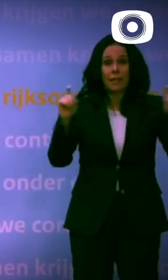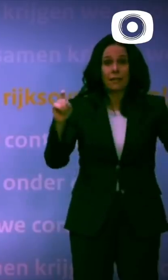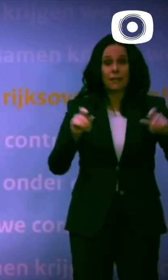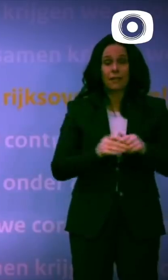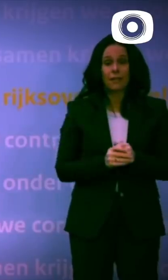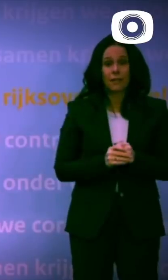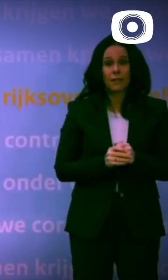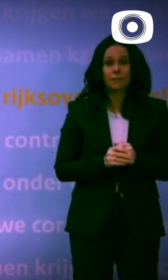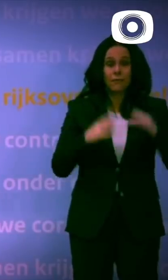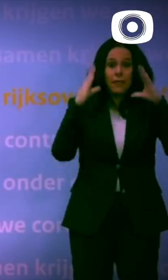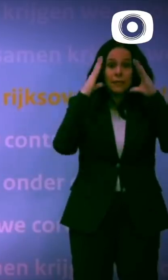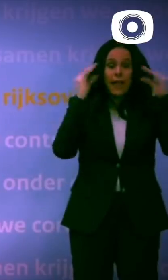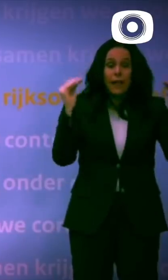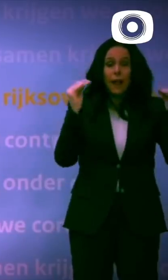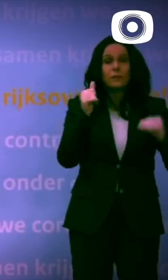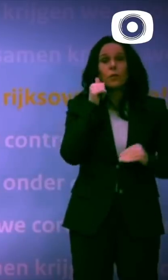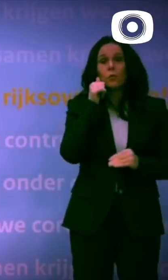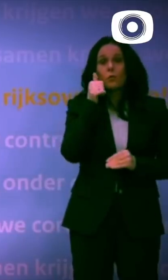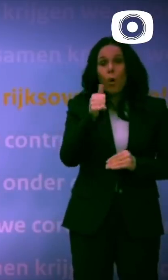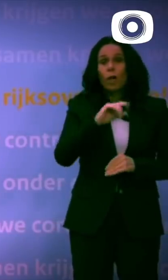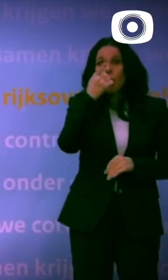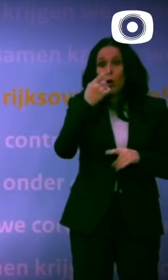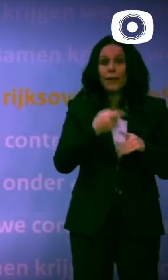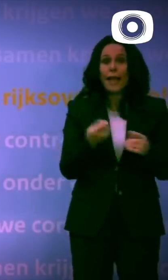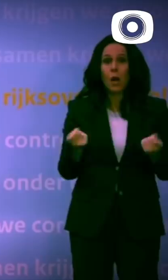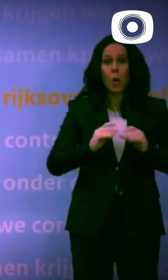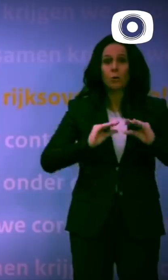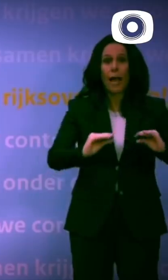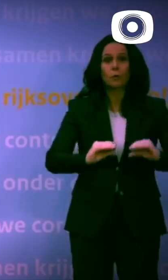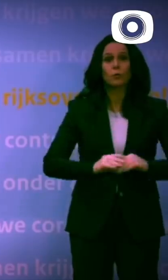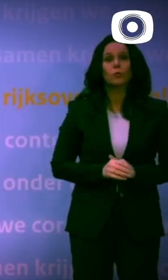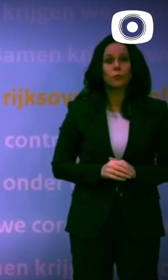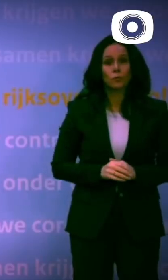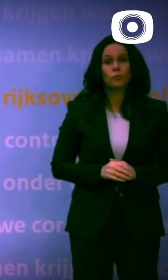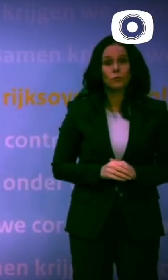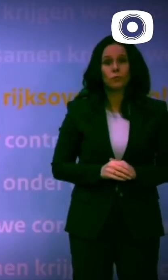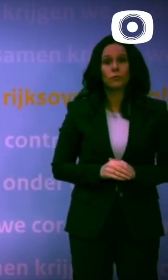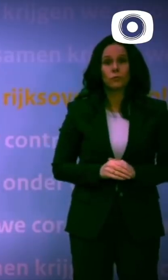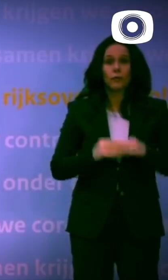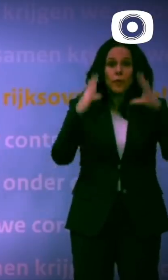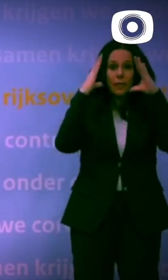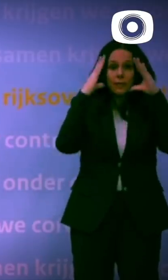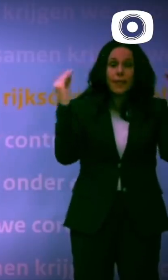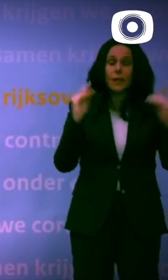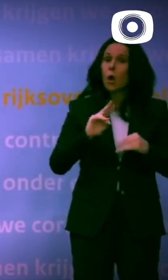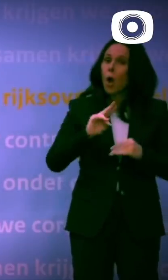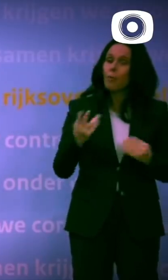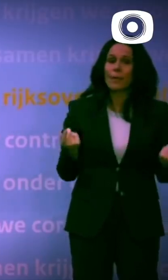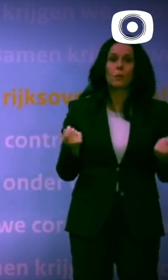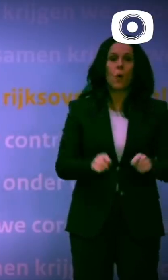Nederland gaat vanaf morgen nog een keer in lockdown. Nederland gaat nog een keer op slot.